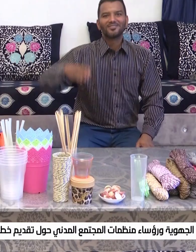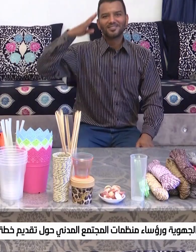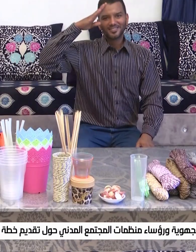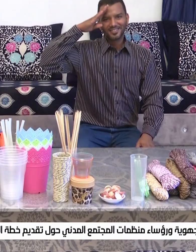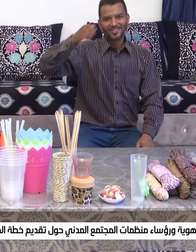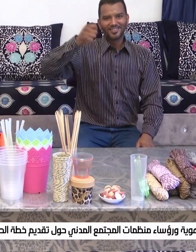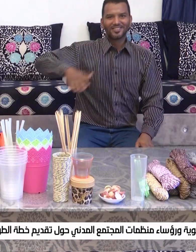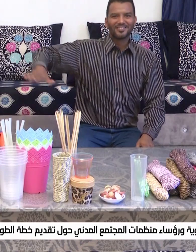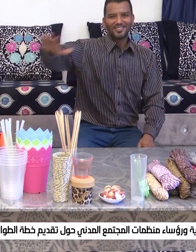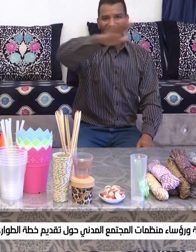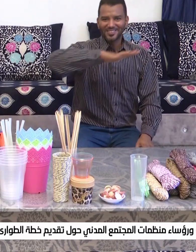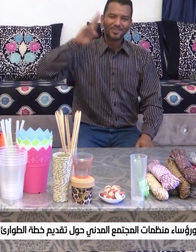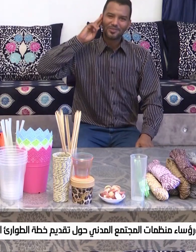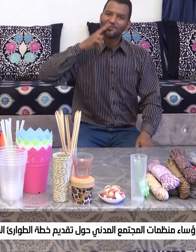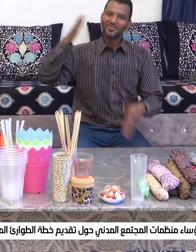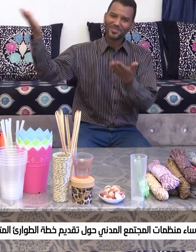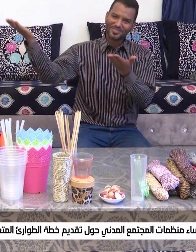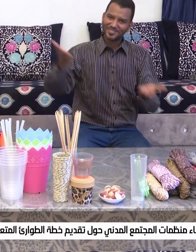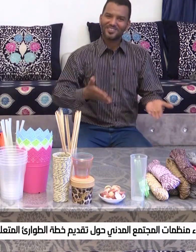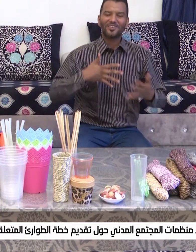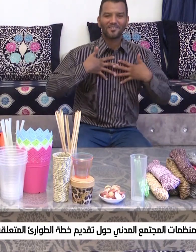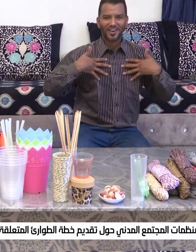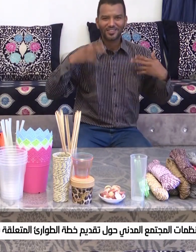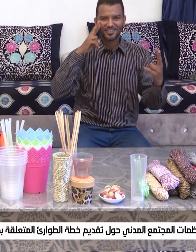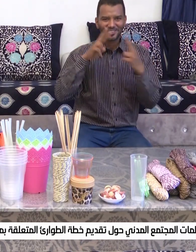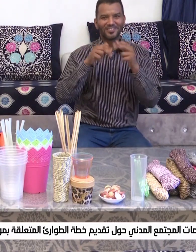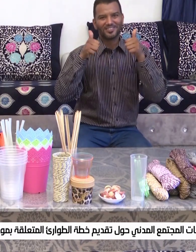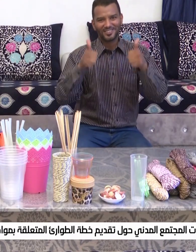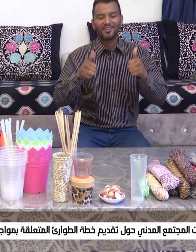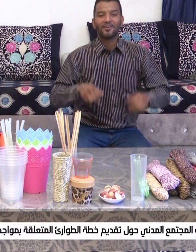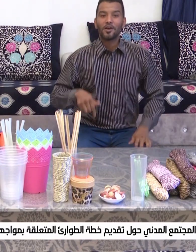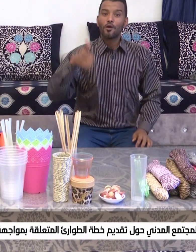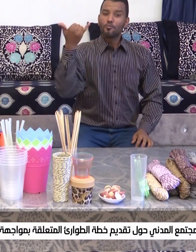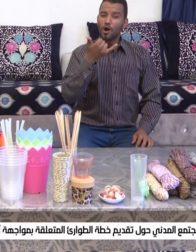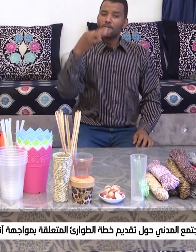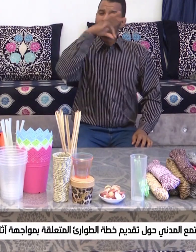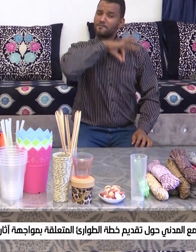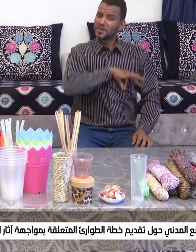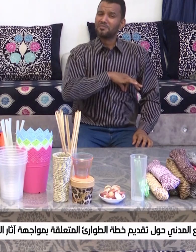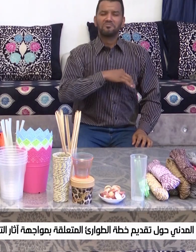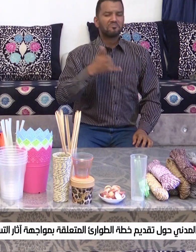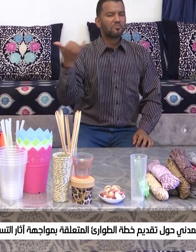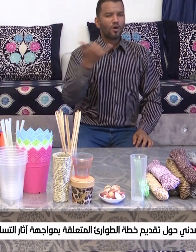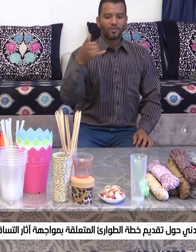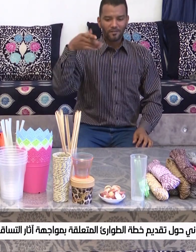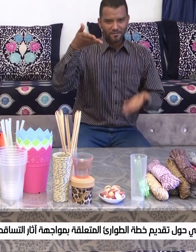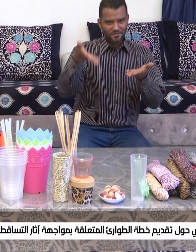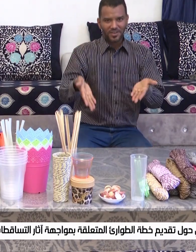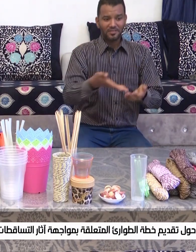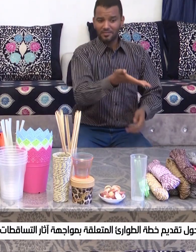السلام عليكم ورحمة الله، يسعدني أن أصحبكم في هذه الحلقة الجديدة. من المهم أن